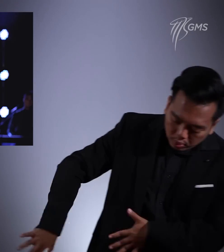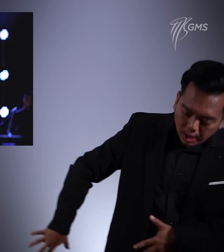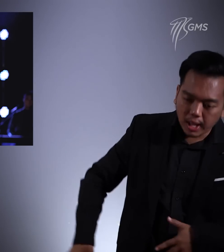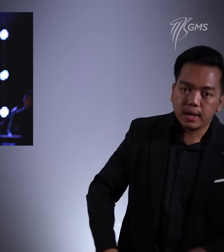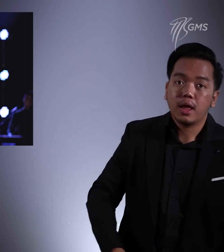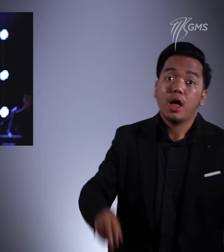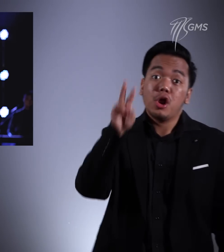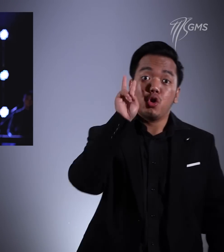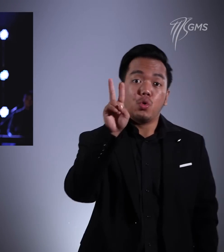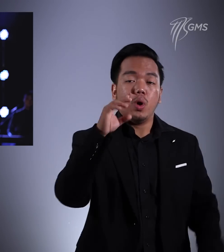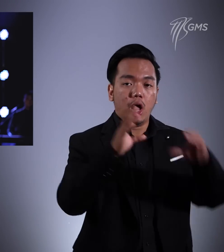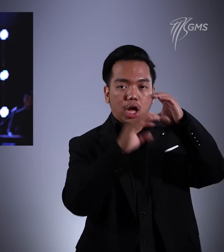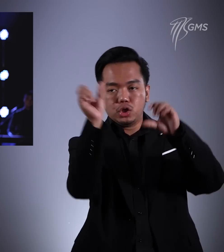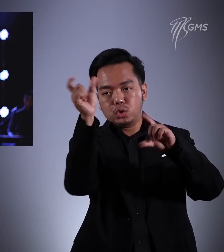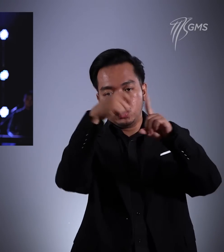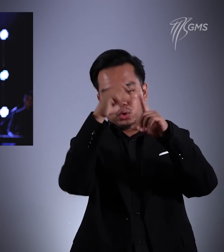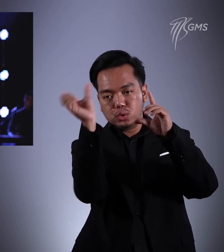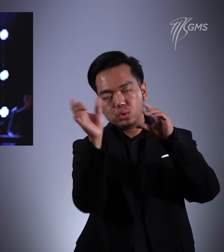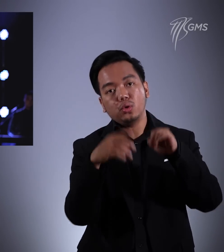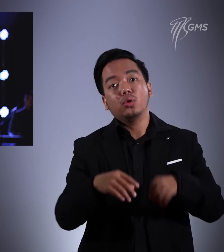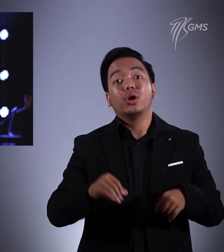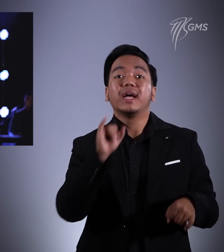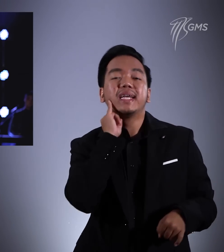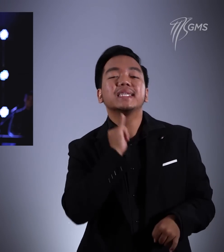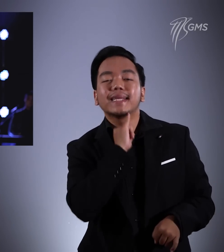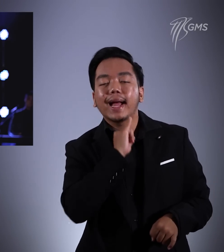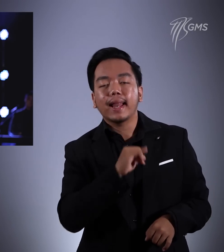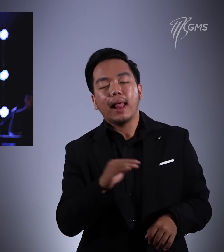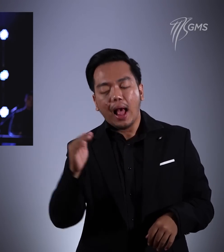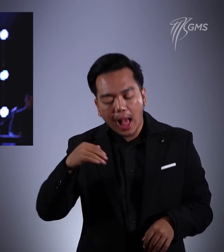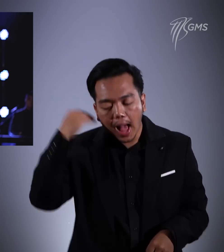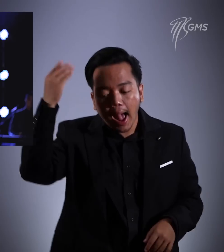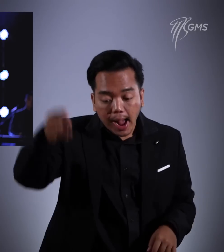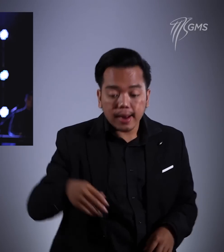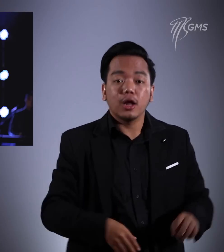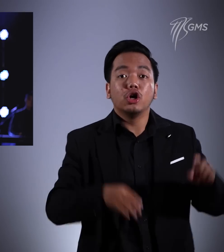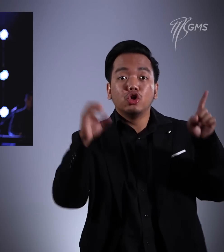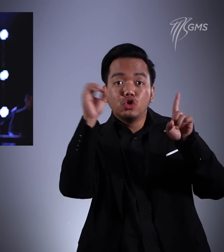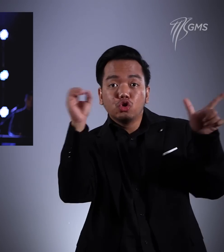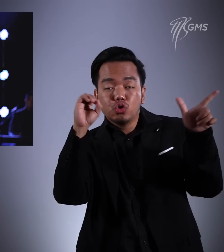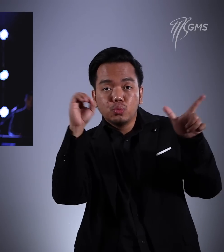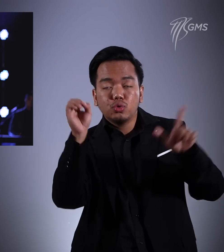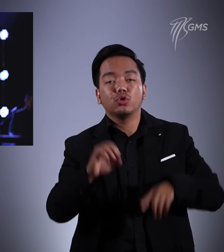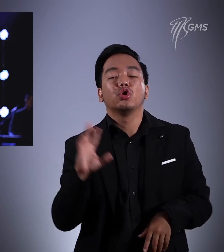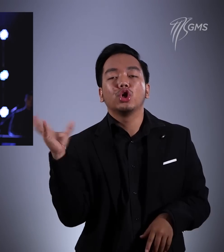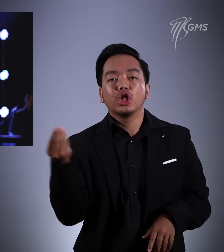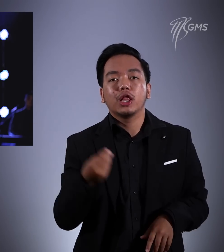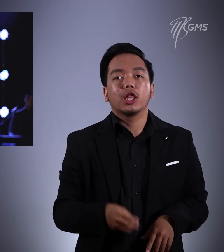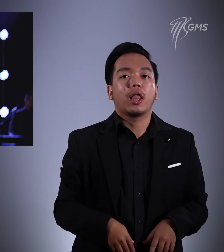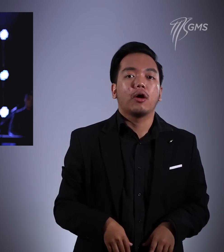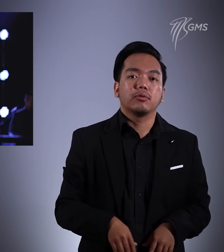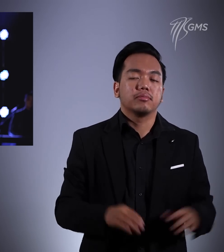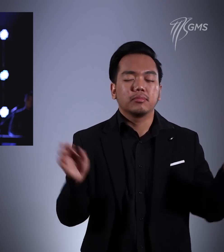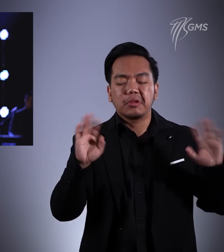Dua suku Israel tersebut akan 70 tahun sudah ditakdirkan Tuhan, tidak bisa diubah. Sekalipun Samuel dan Elia berdiri di